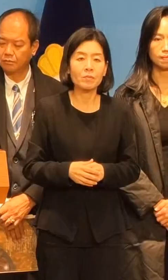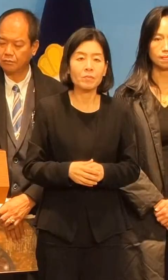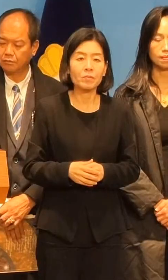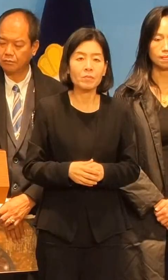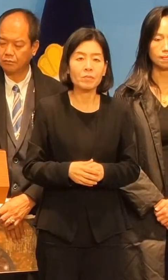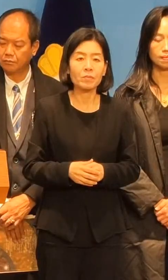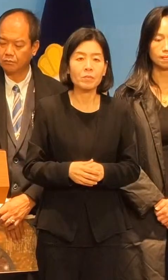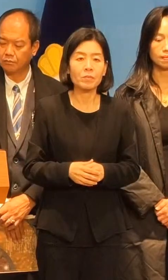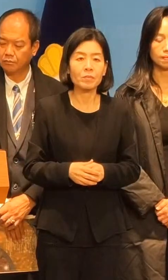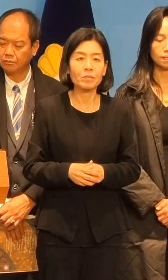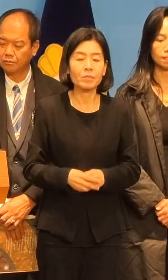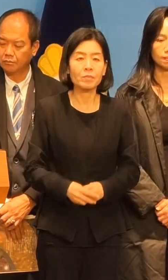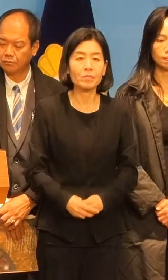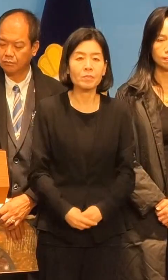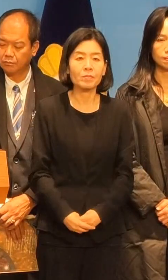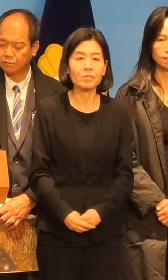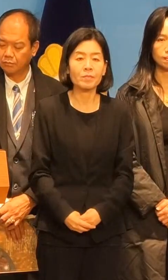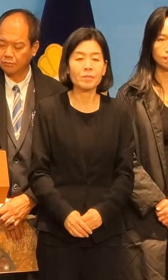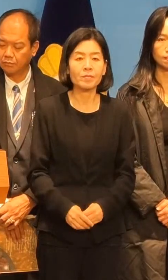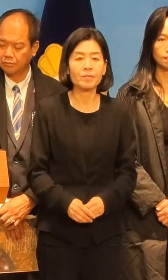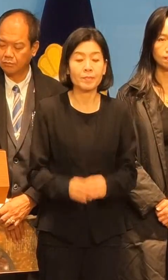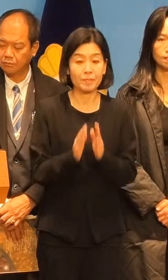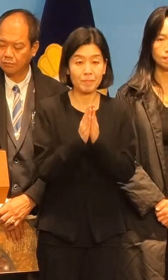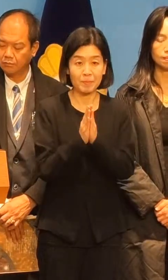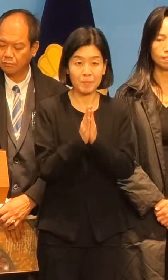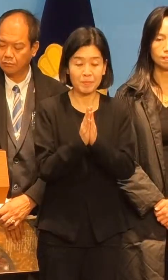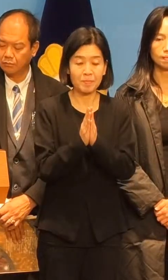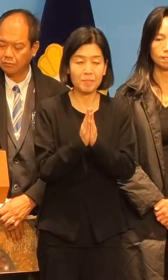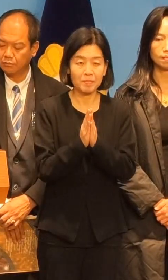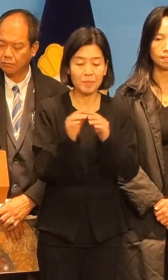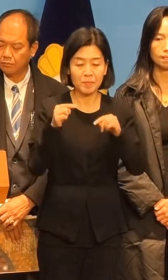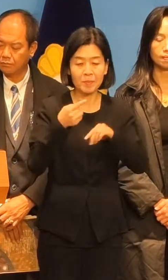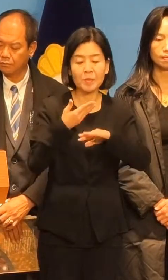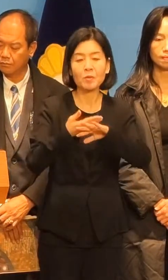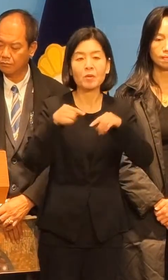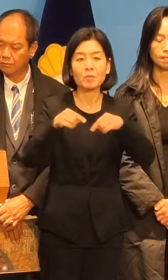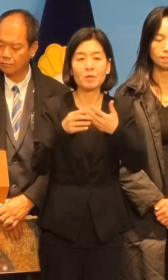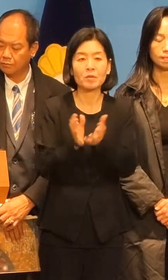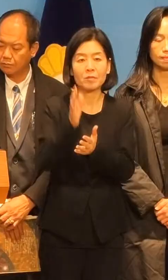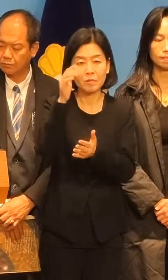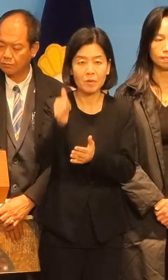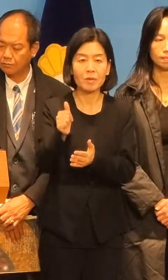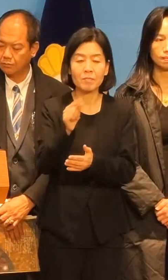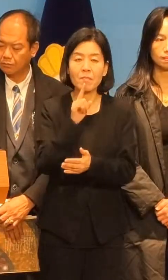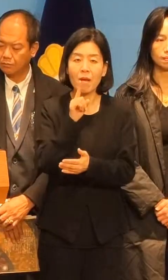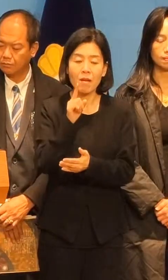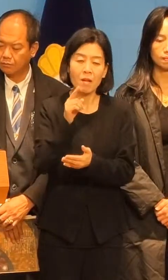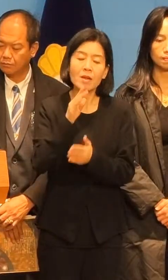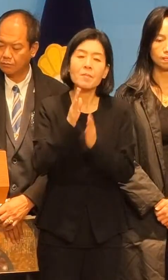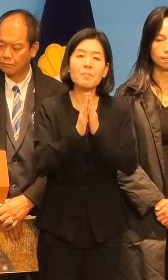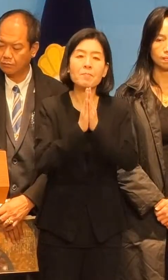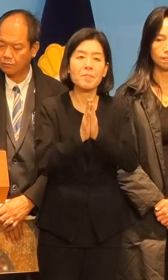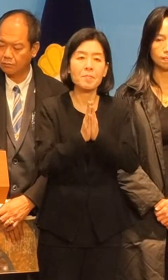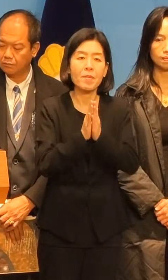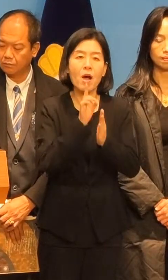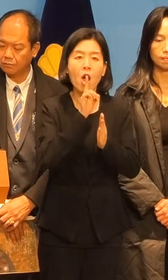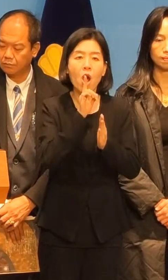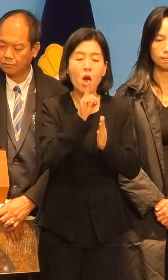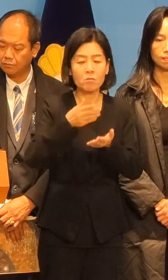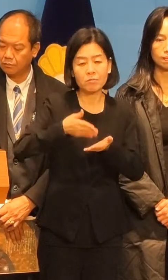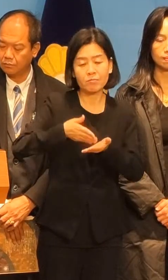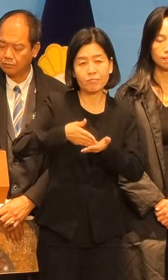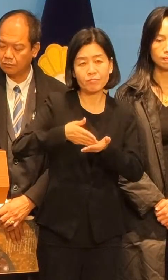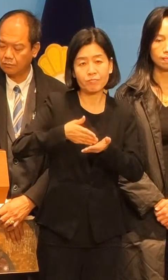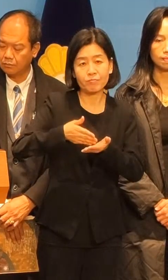နောက်တစ်ခုကကျမတို့အချက်လက်နဲ့တင်ပြချင်တာဖြစ်တယ်ပေါ့နော်လက်တလောဆောင်ရွက်နေတဲ့ဒီ survey ပေါ့နော်